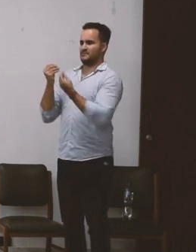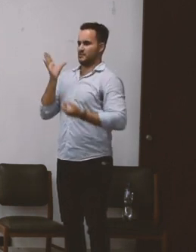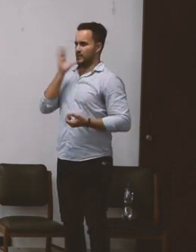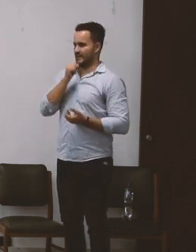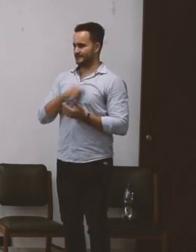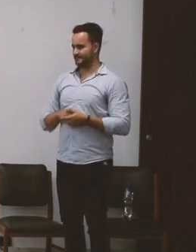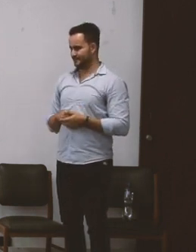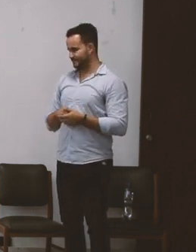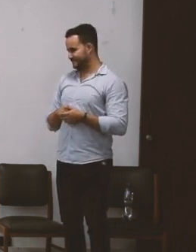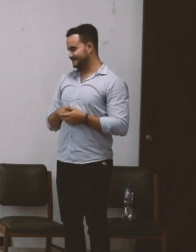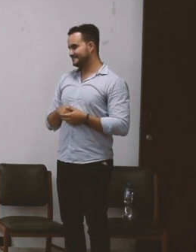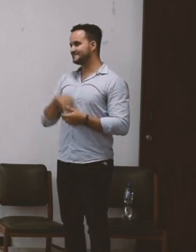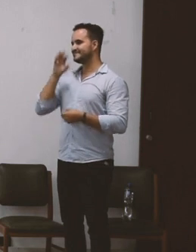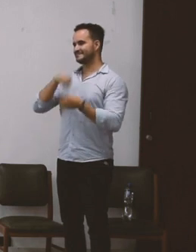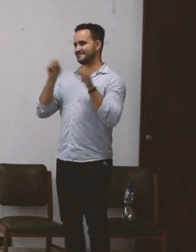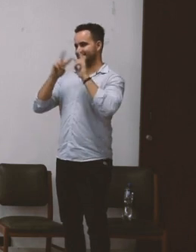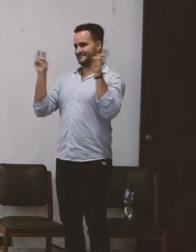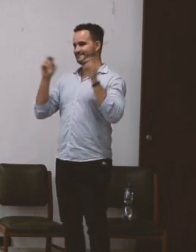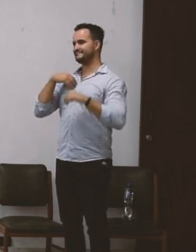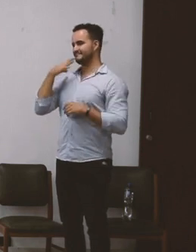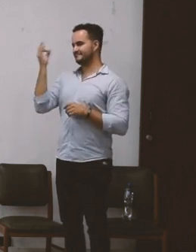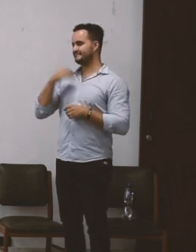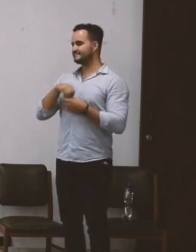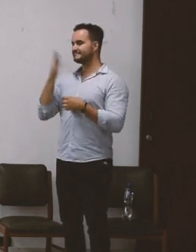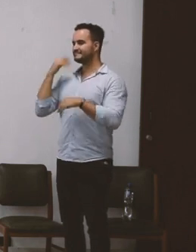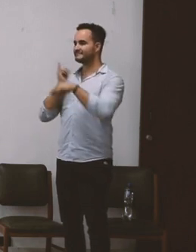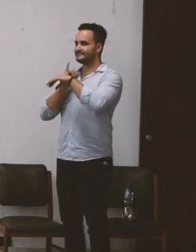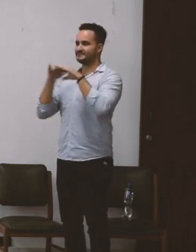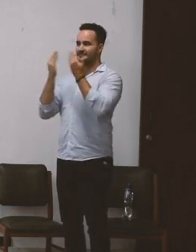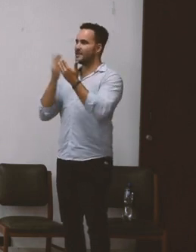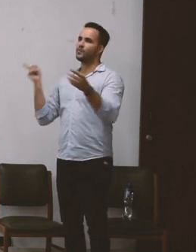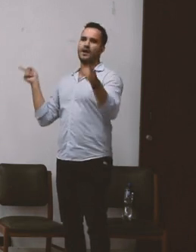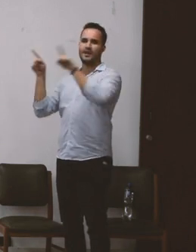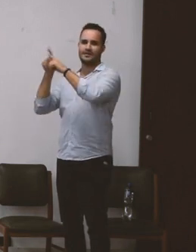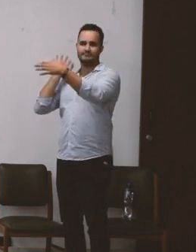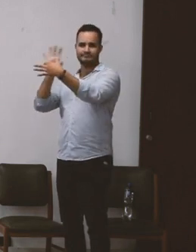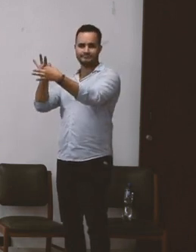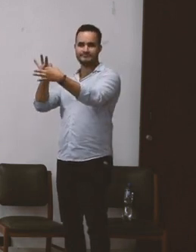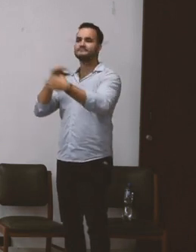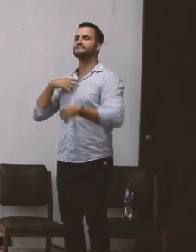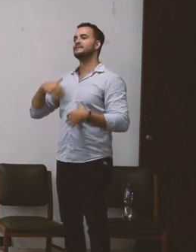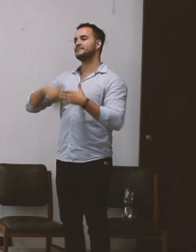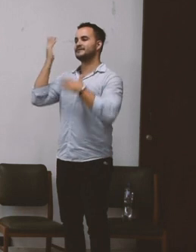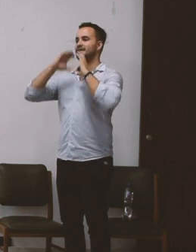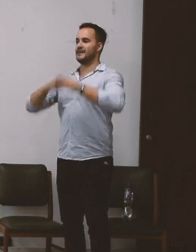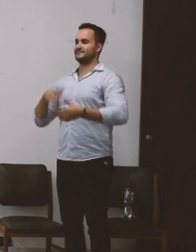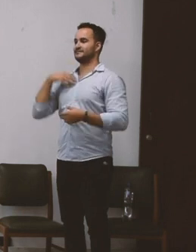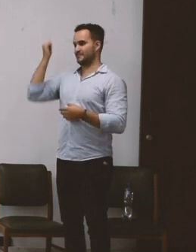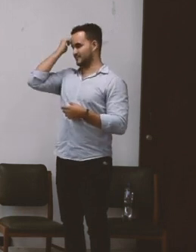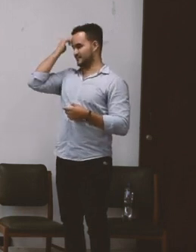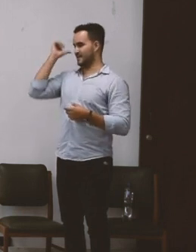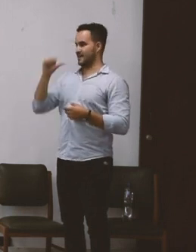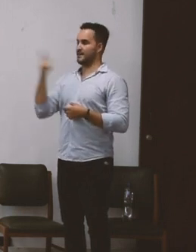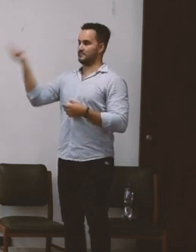Y eso precisamente lo ligo con lo que me dijeron en la escuela, ¿no? Pues durante el primer día de clases, la maestra responsable del